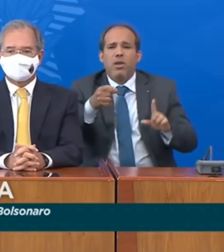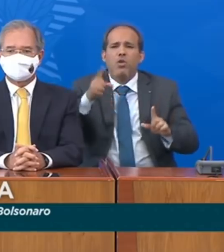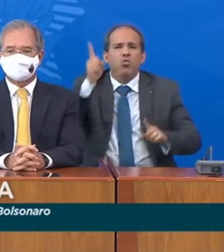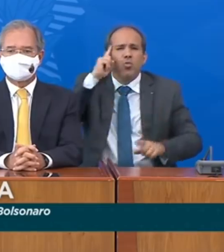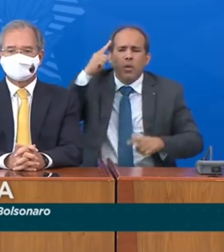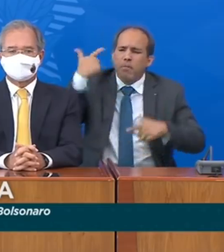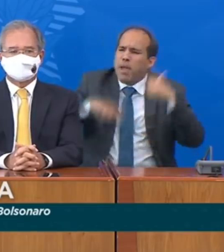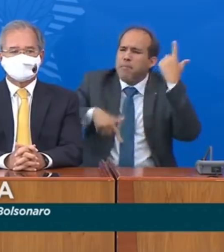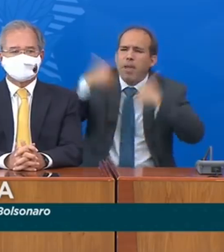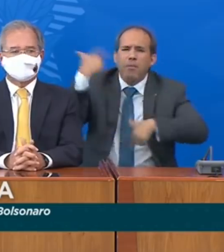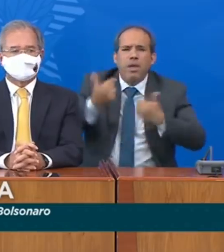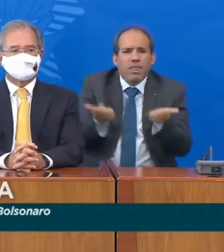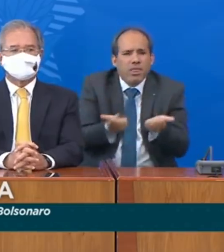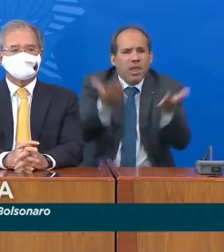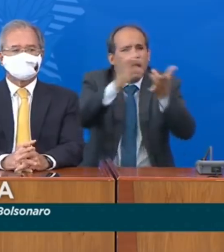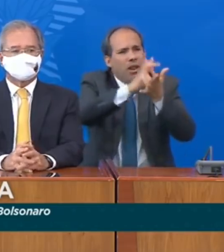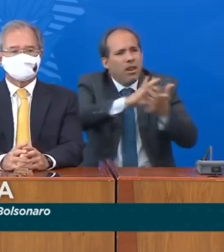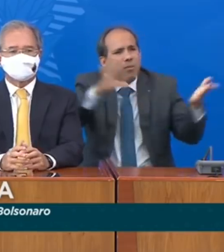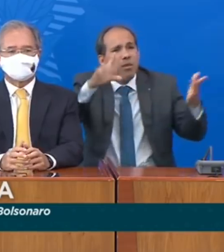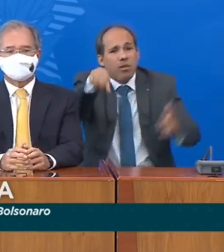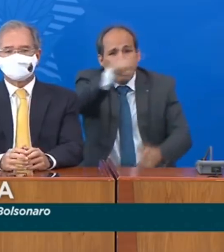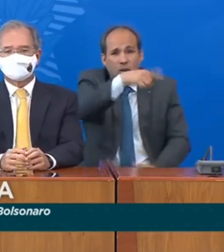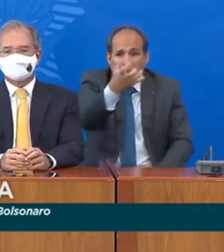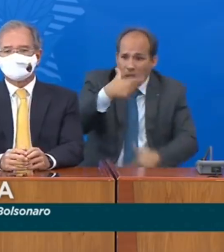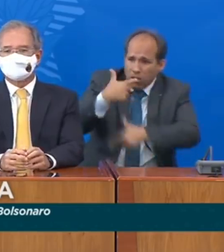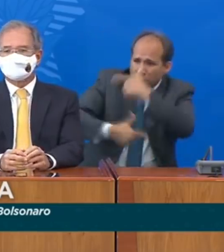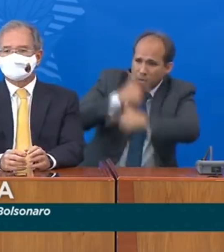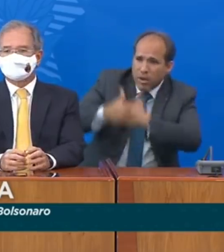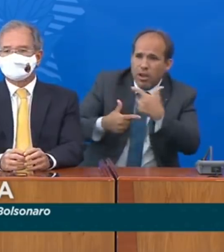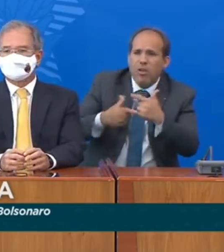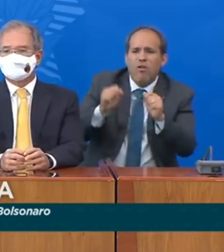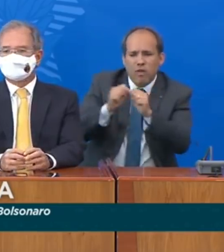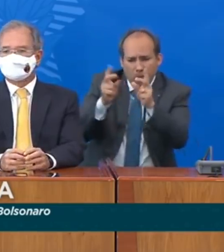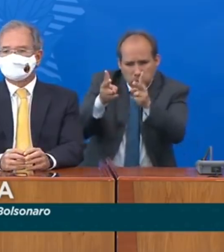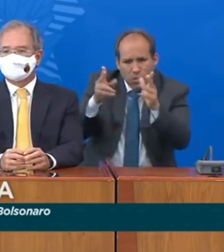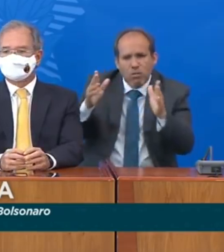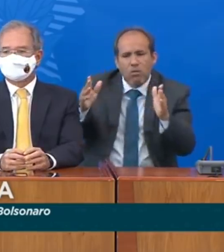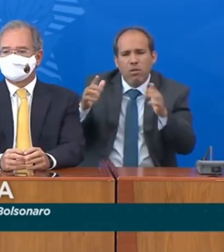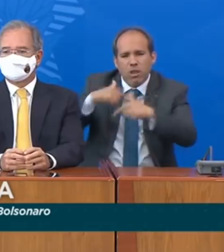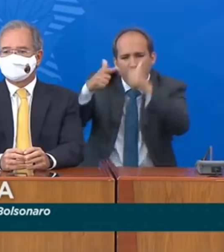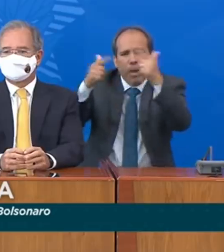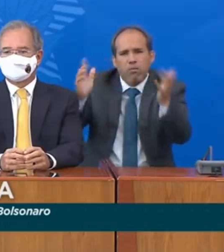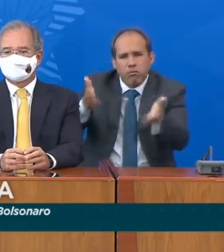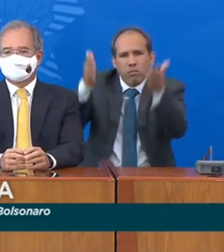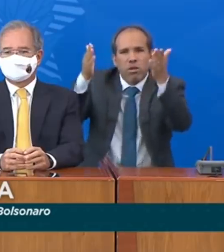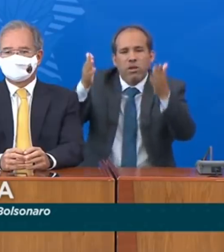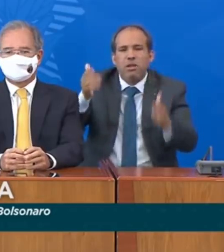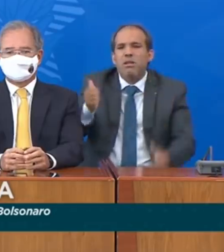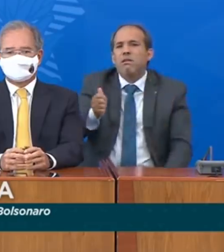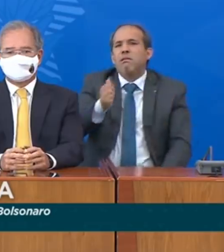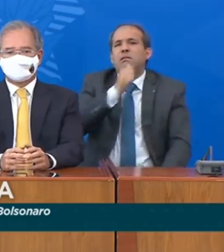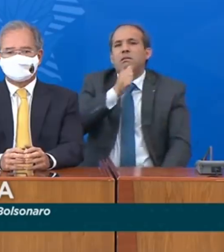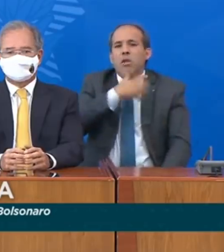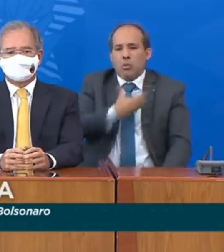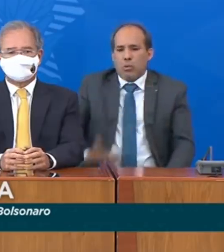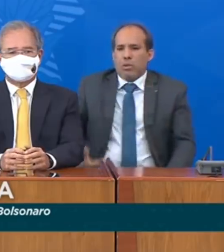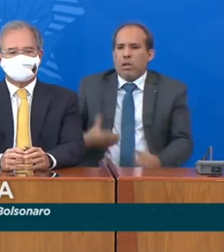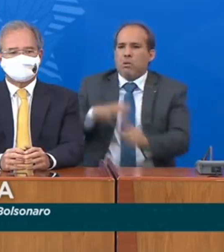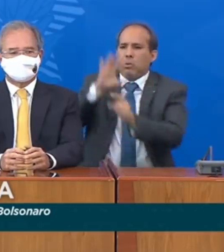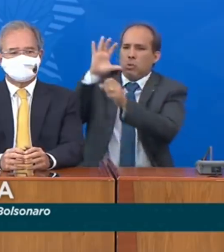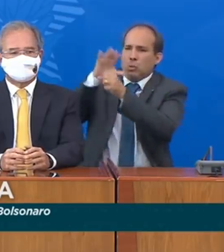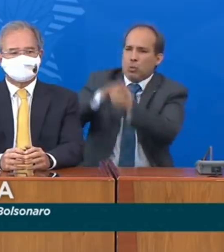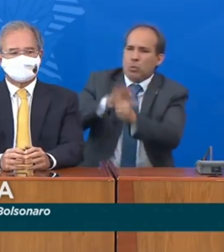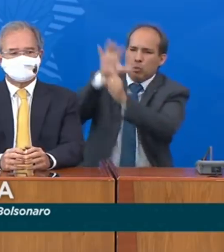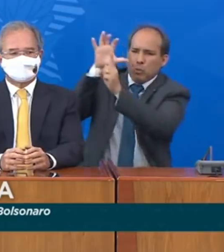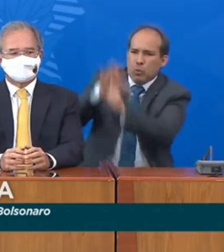dando liberdade àquele que queira trabalhar, faça seu trabalho sem as amarras do Estado. Nós